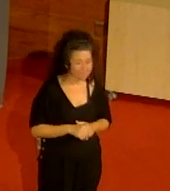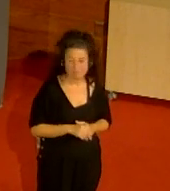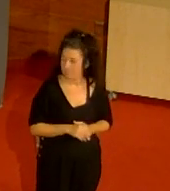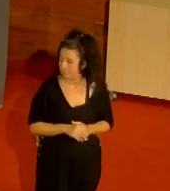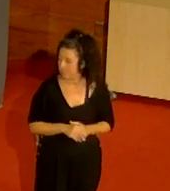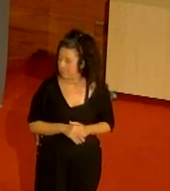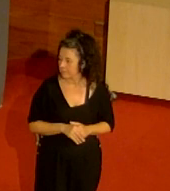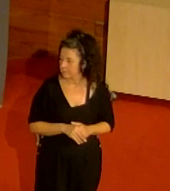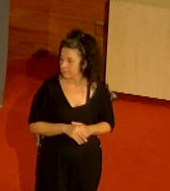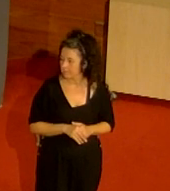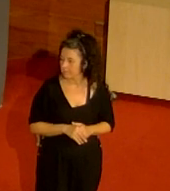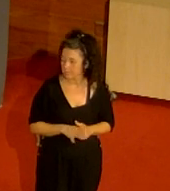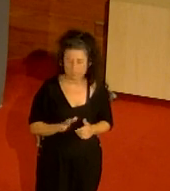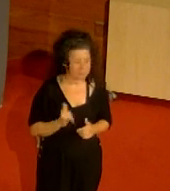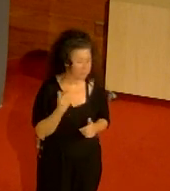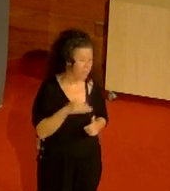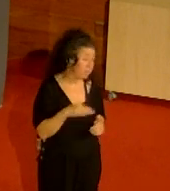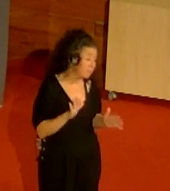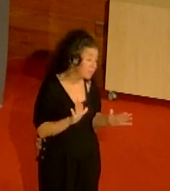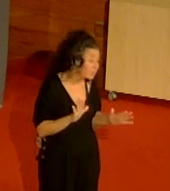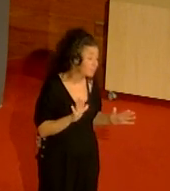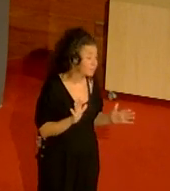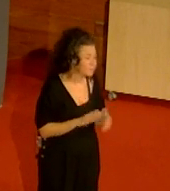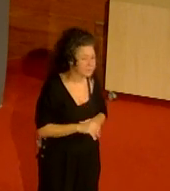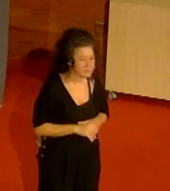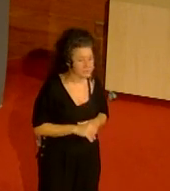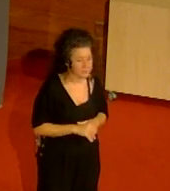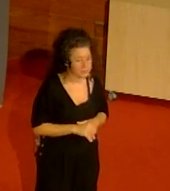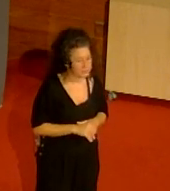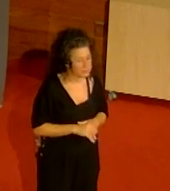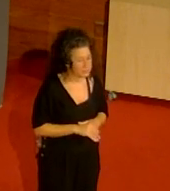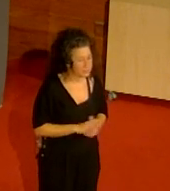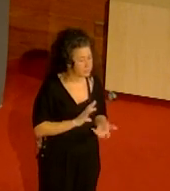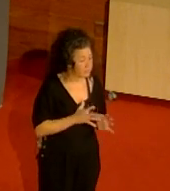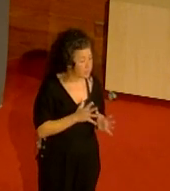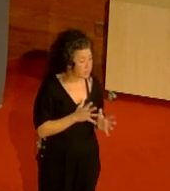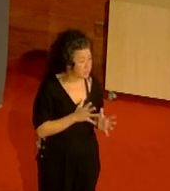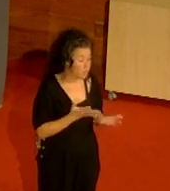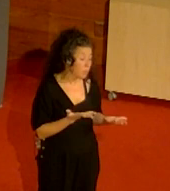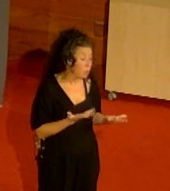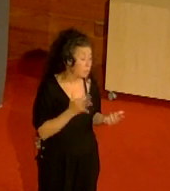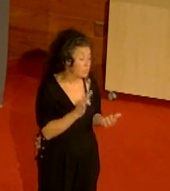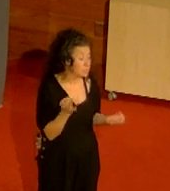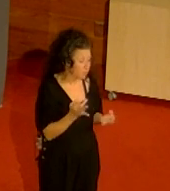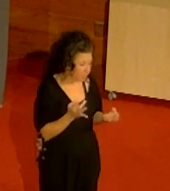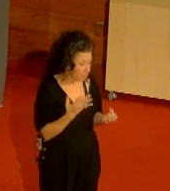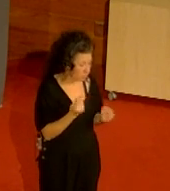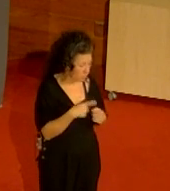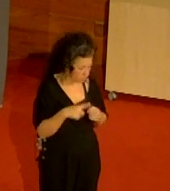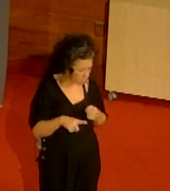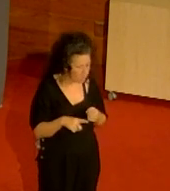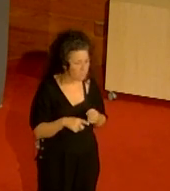Pero la buena noticia sobre todo es esa, ¿eh? Que hay muchas cosas y que cada vez se van a hacer más y yo creo que cada vez